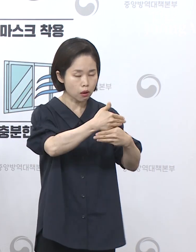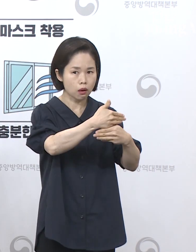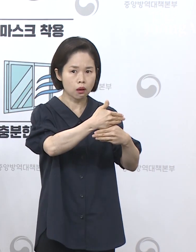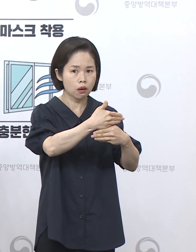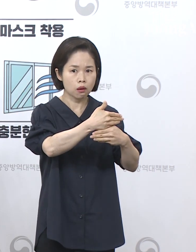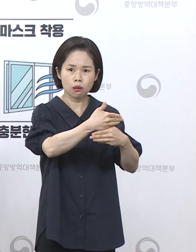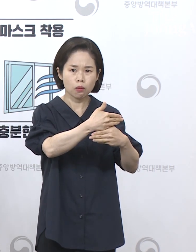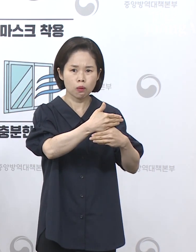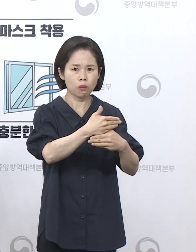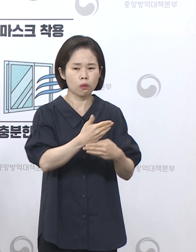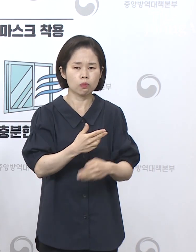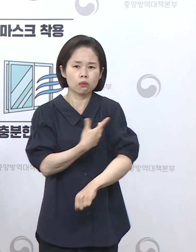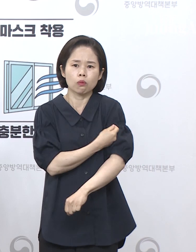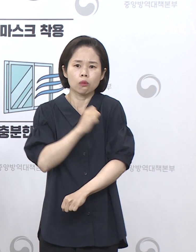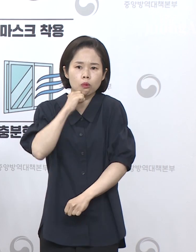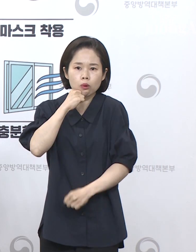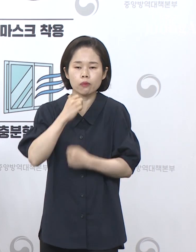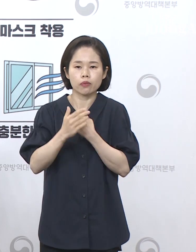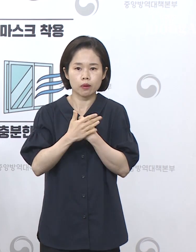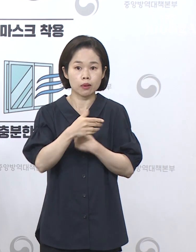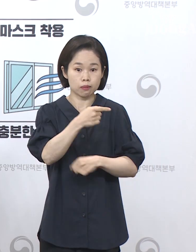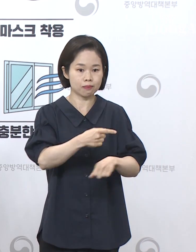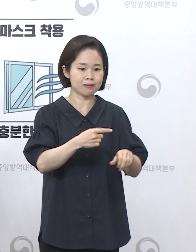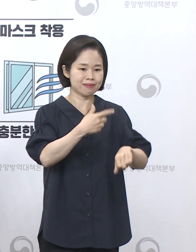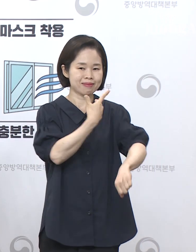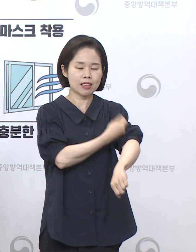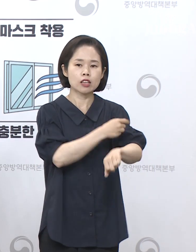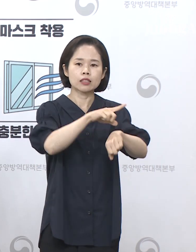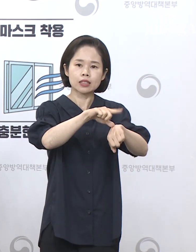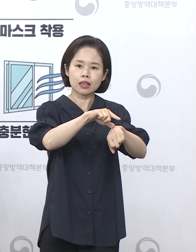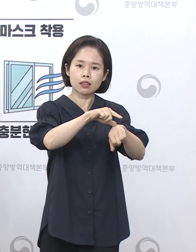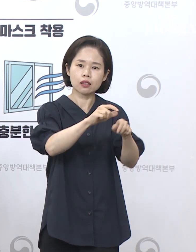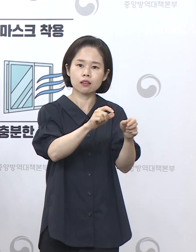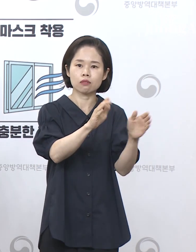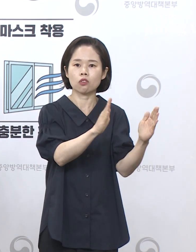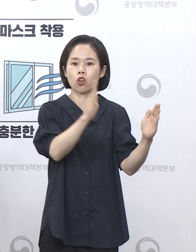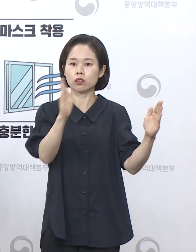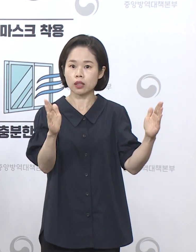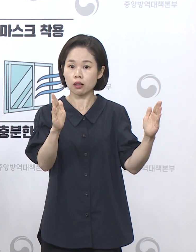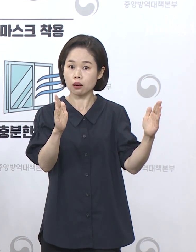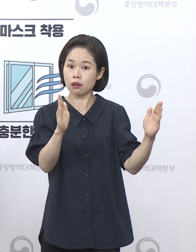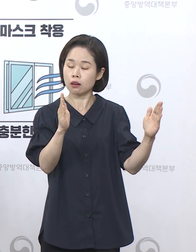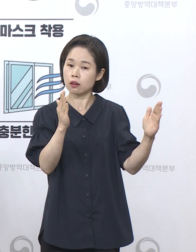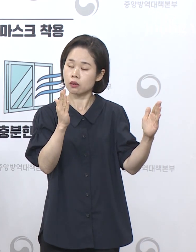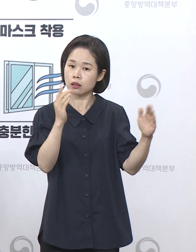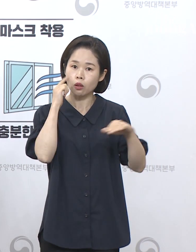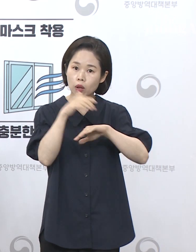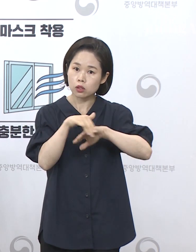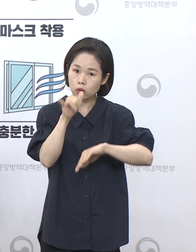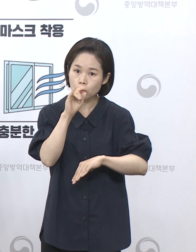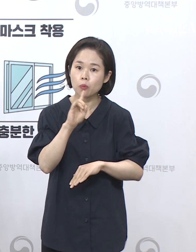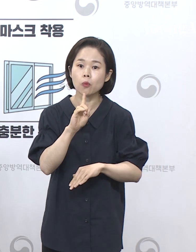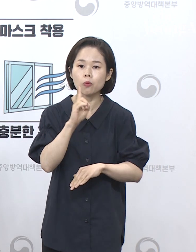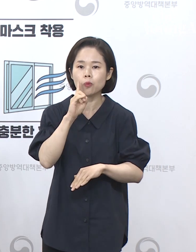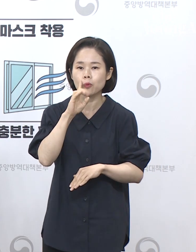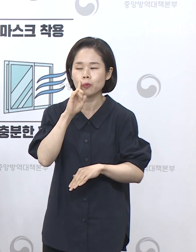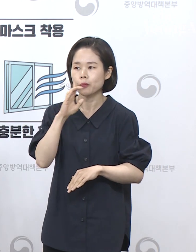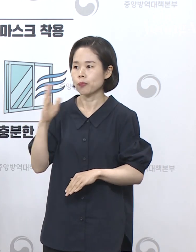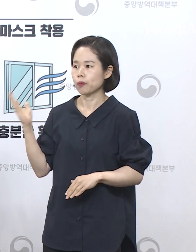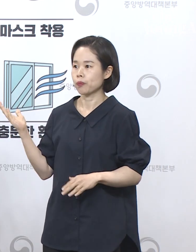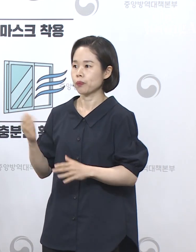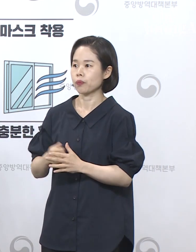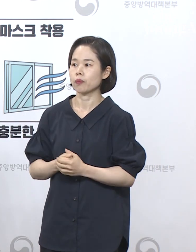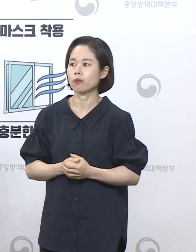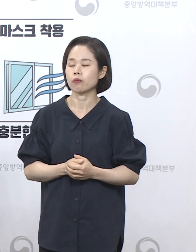가능하도록 변경한다라는 이야기가 있었습니다. 관련된 계획이 있는지 질문 주셨습니다. 네, 아마